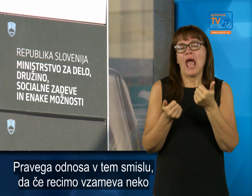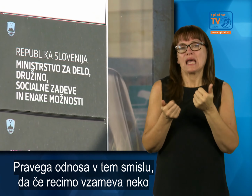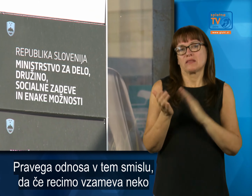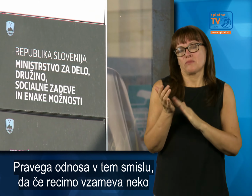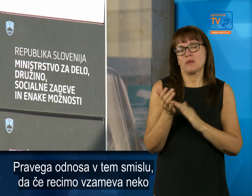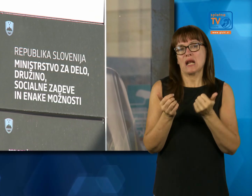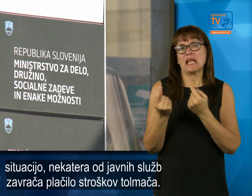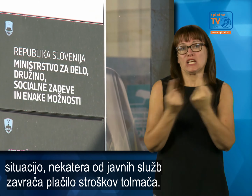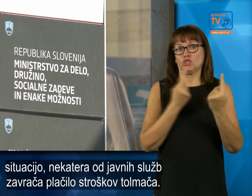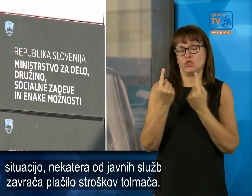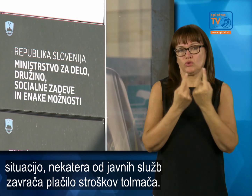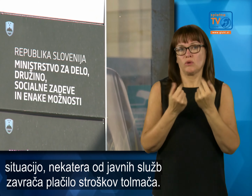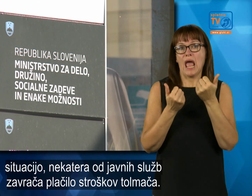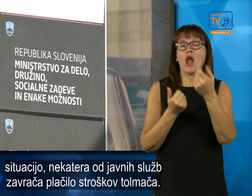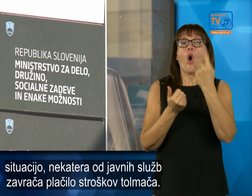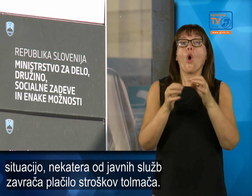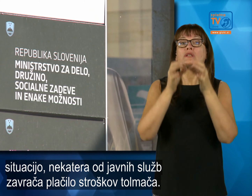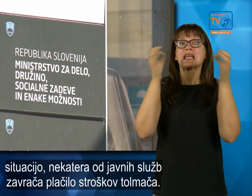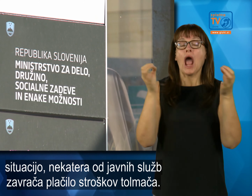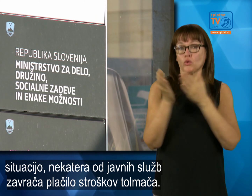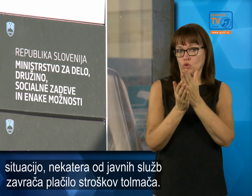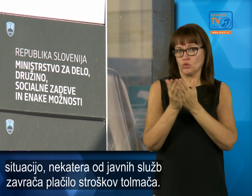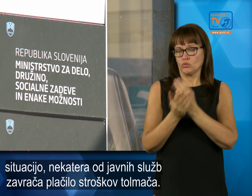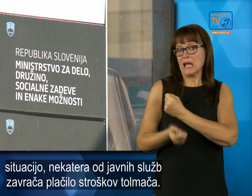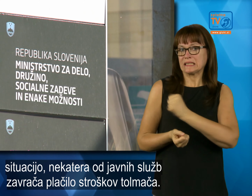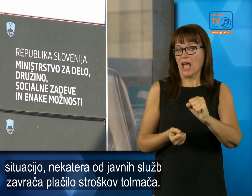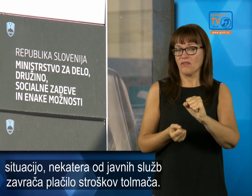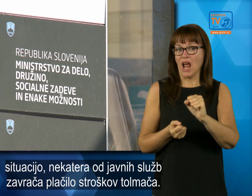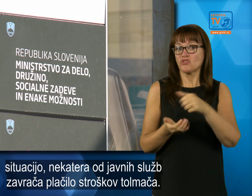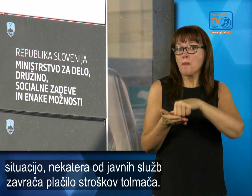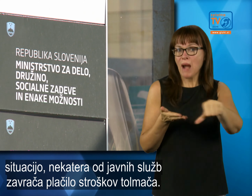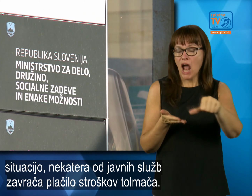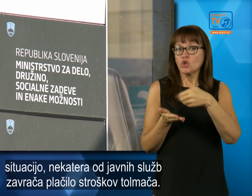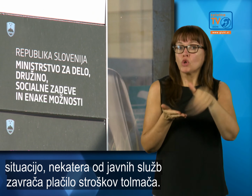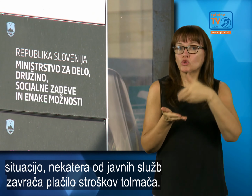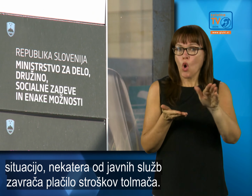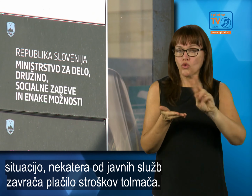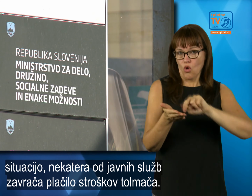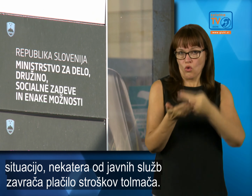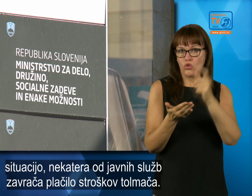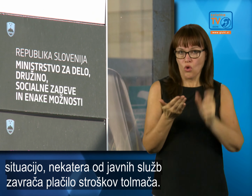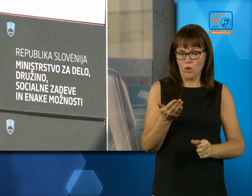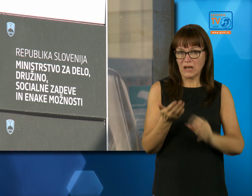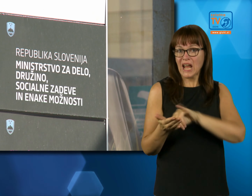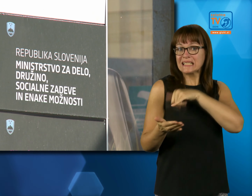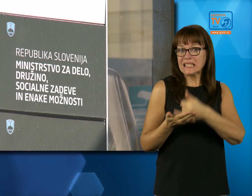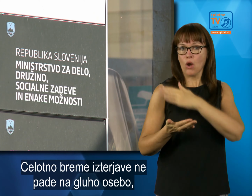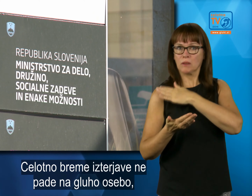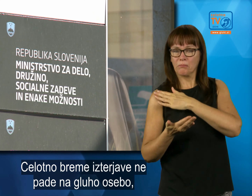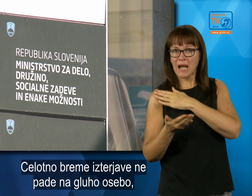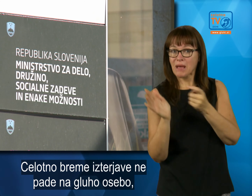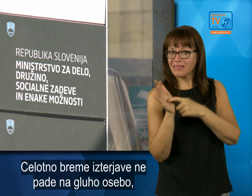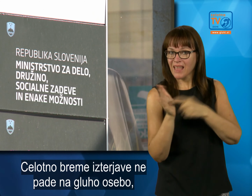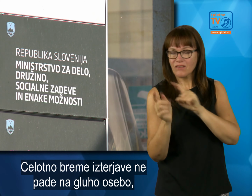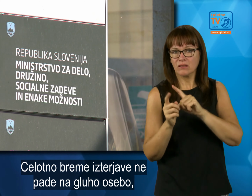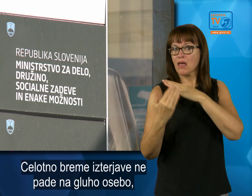recimo, če vzameva neko situacijo, da nekdo od javnih služb zavrača plačilo stroškov tolmača.